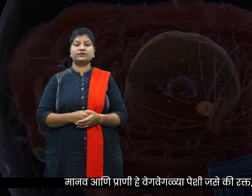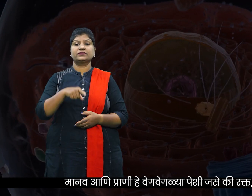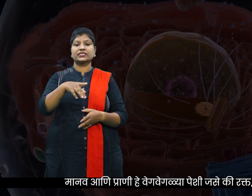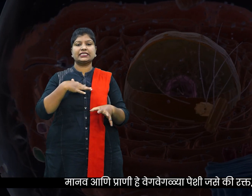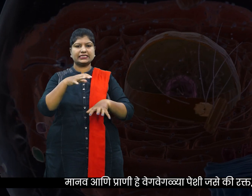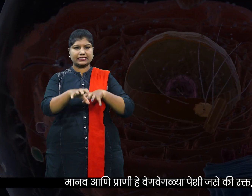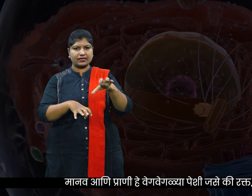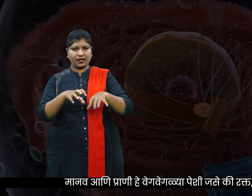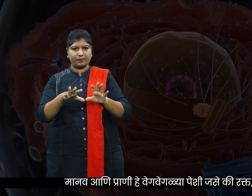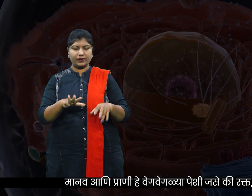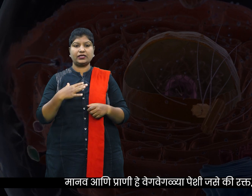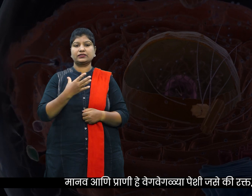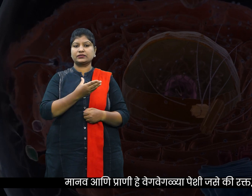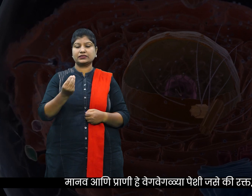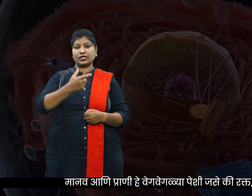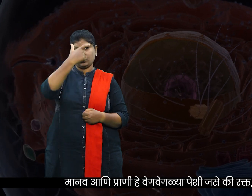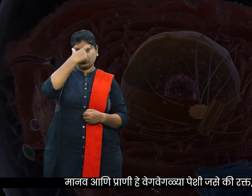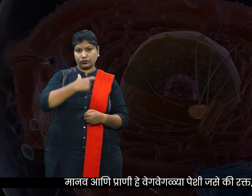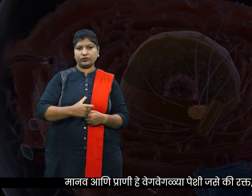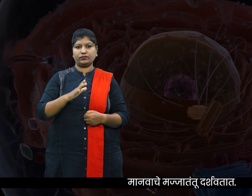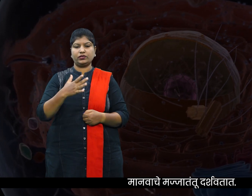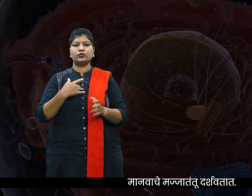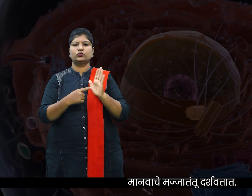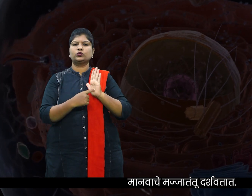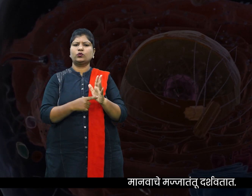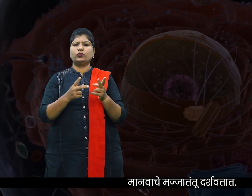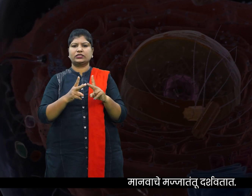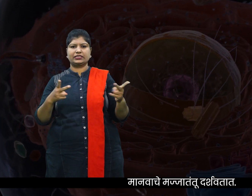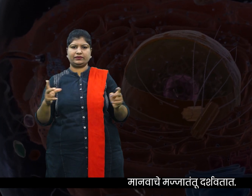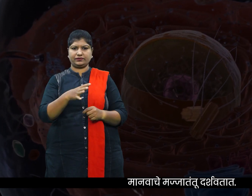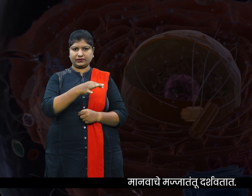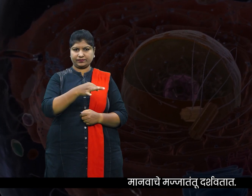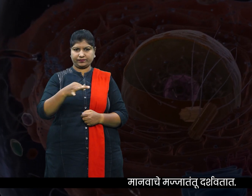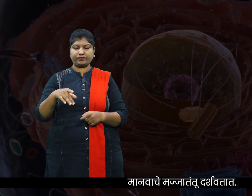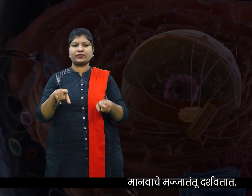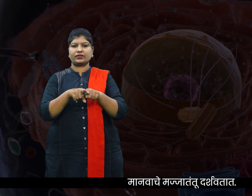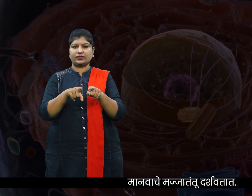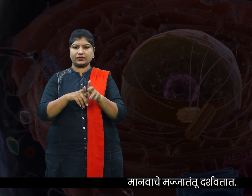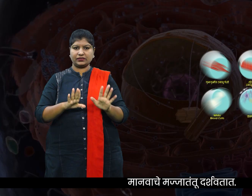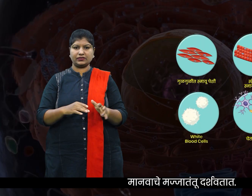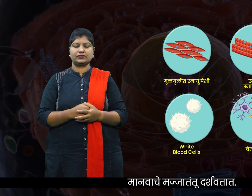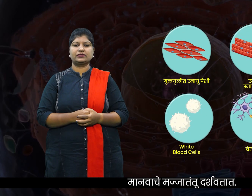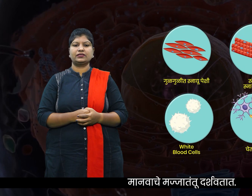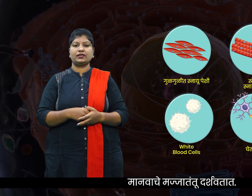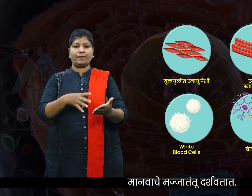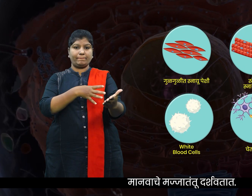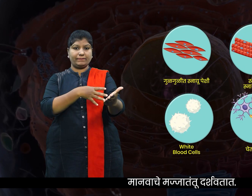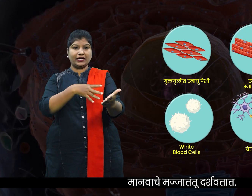मानव आणि प्राणी हे वेगवेगळ्या पेशी जसे की रक्त, स्नायू आणि मानवाचे मज्जातंतू दर्शवतात.